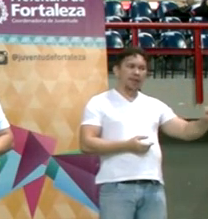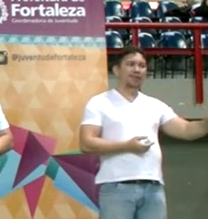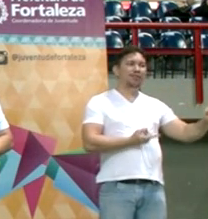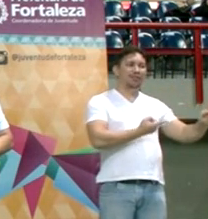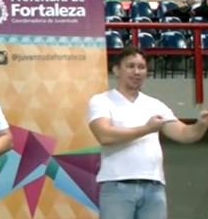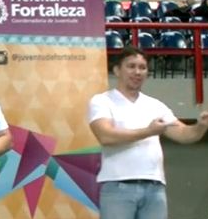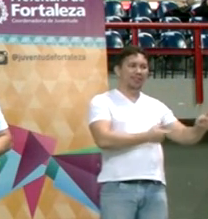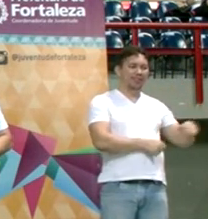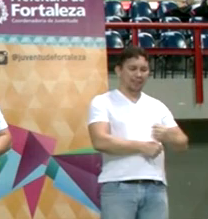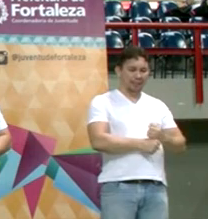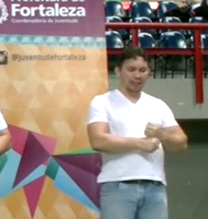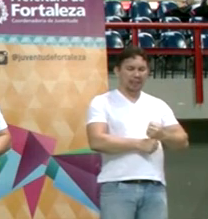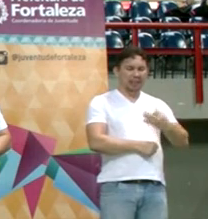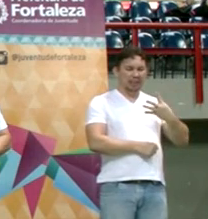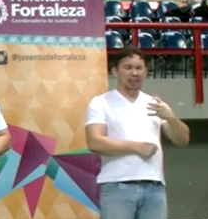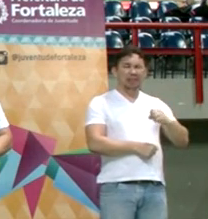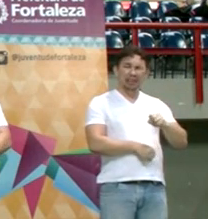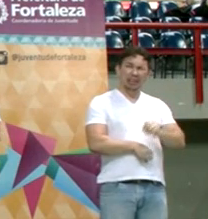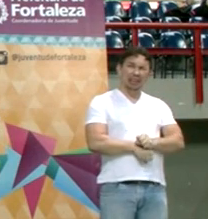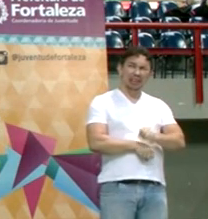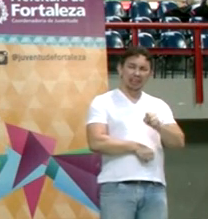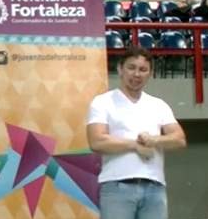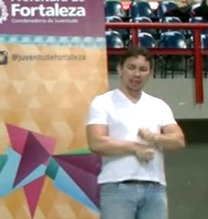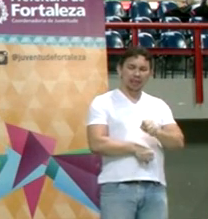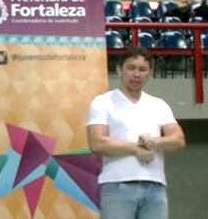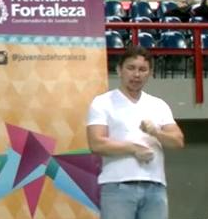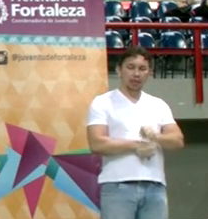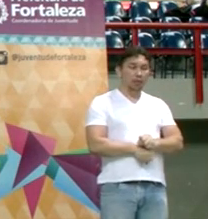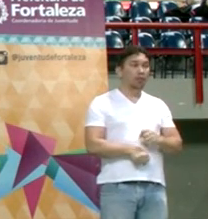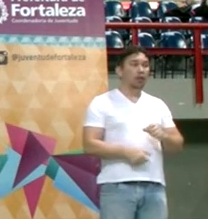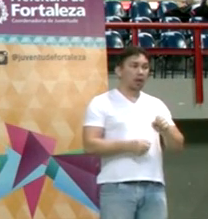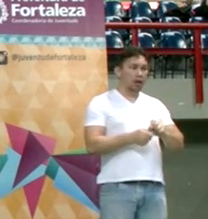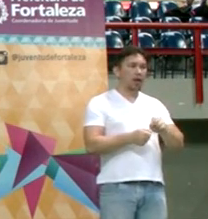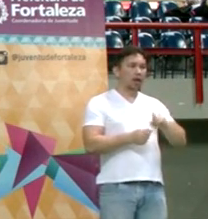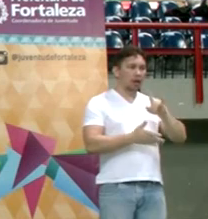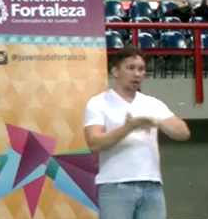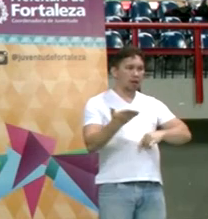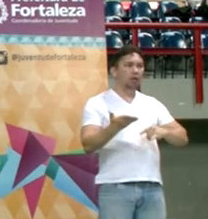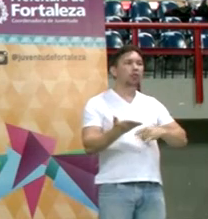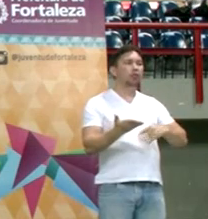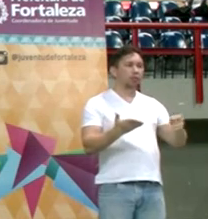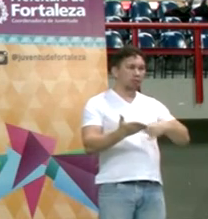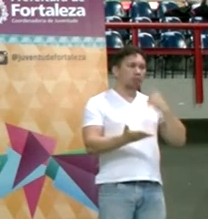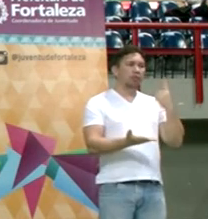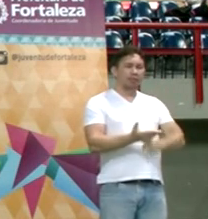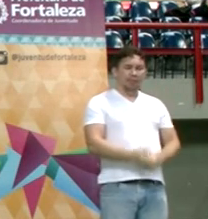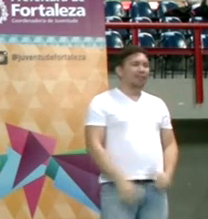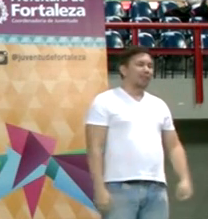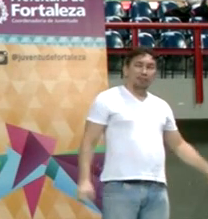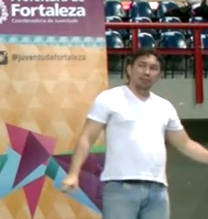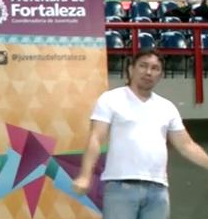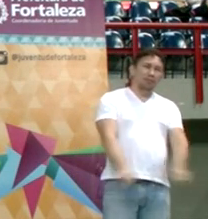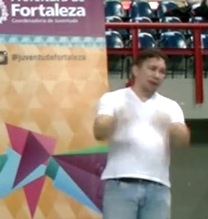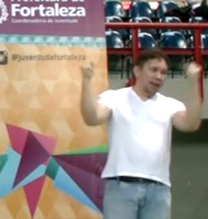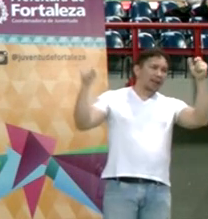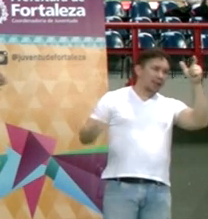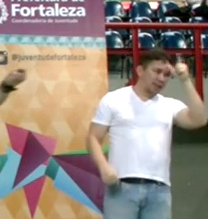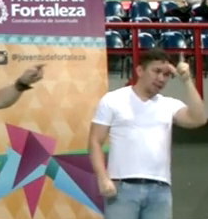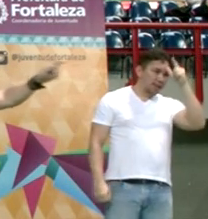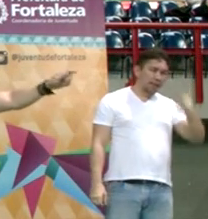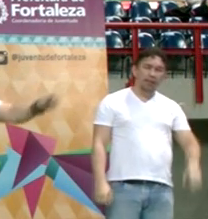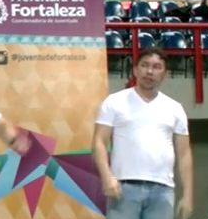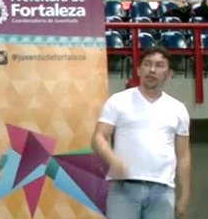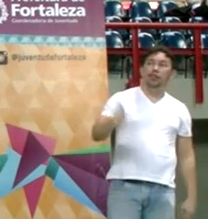França. Esperou 40 anos por essa vingança. Minha irmã, ela fez um acordo que botou para voar as bandas da Alemanha. Primeiro,